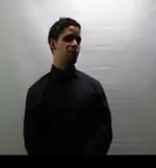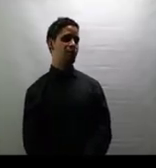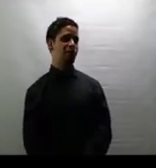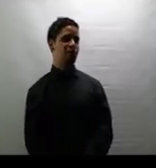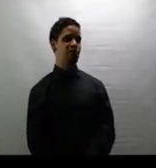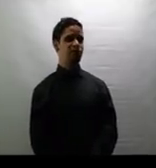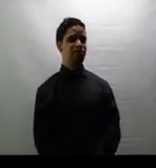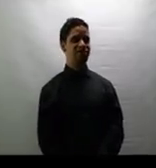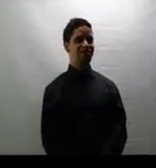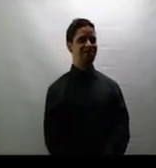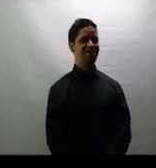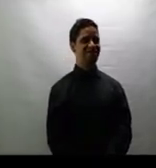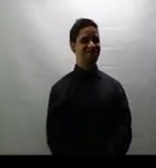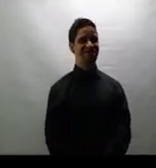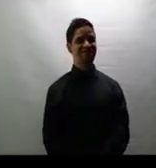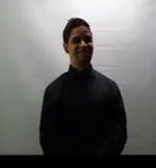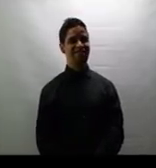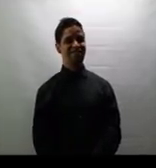y